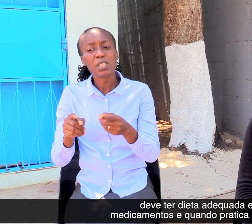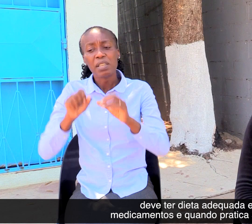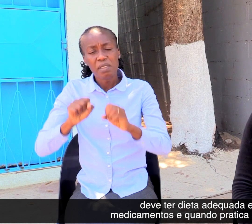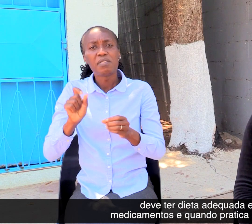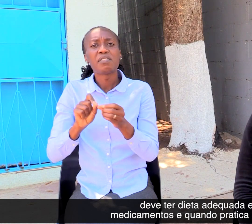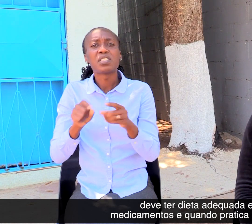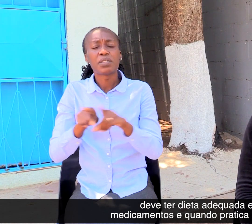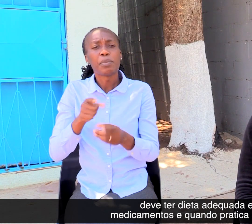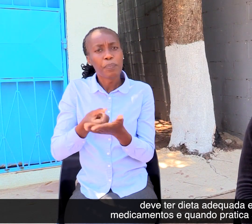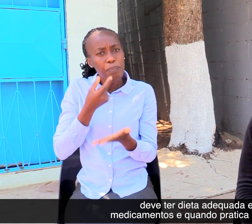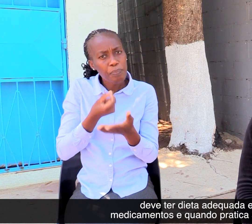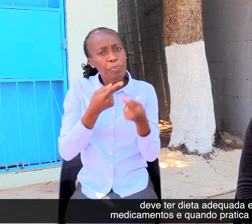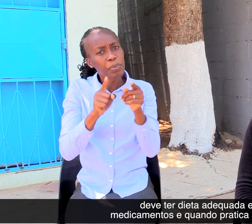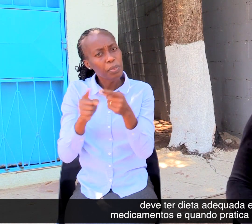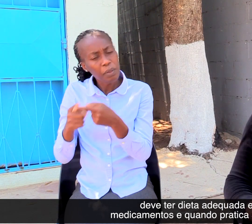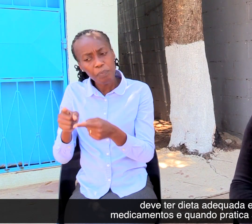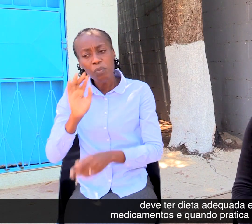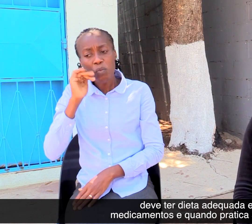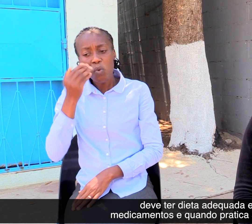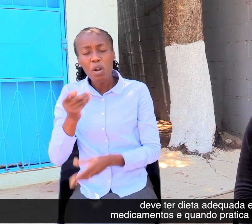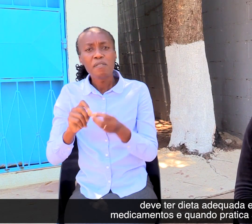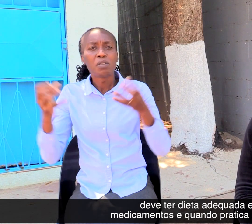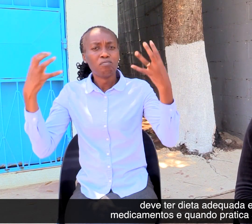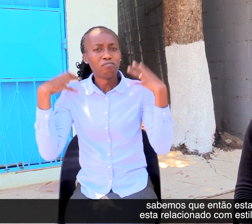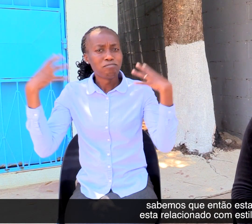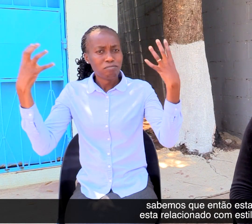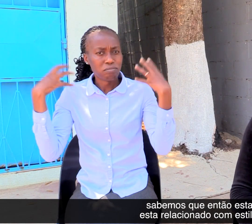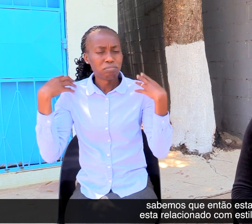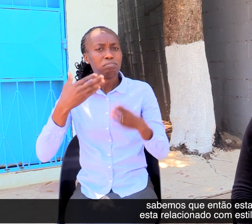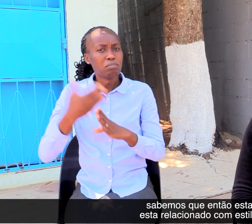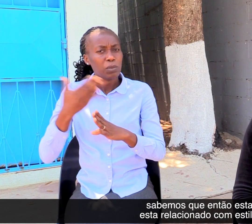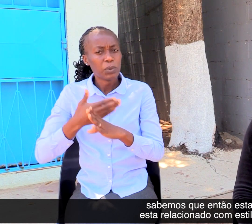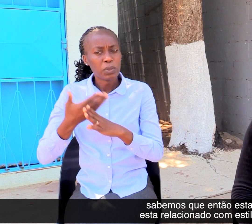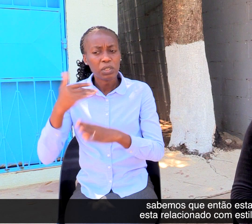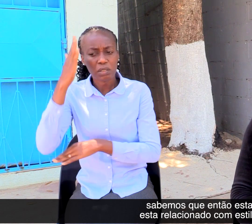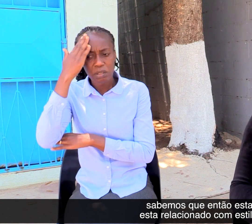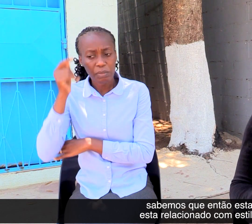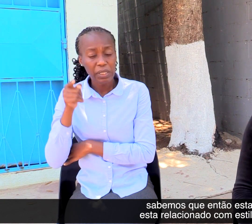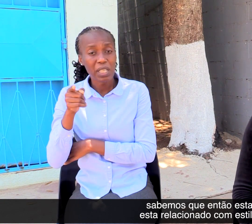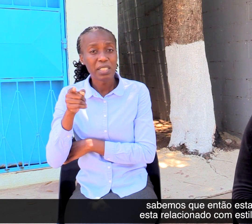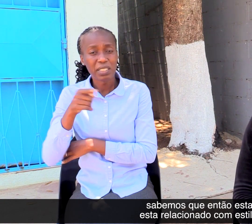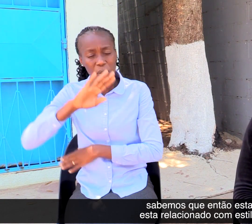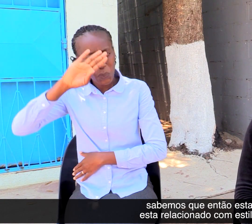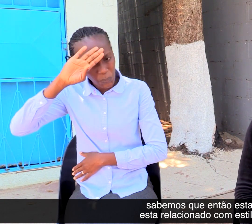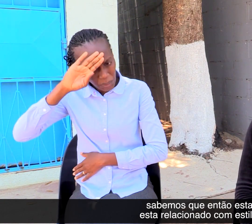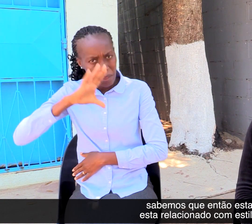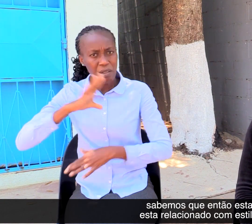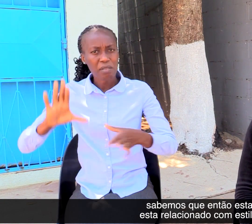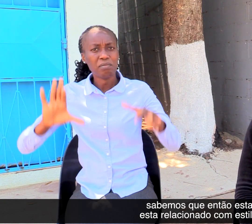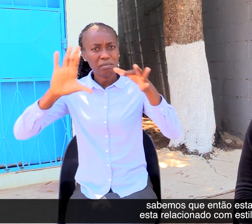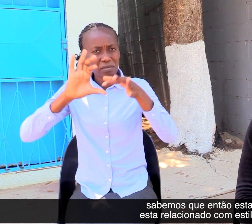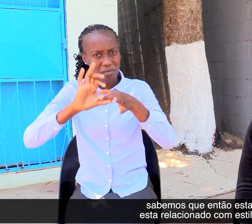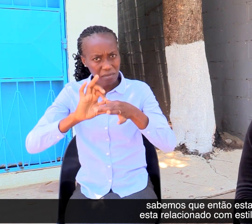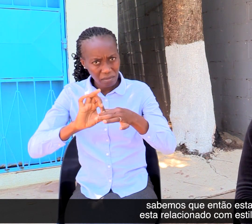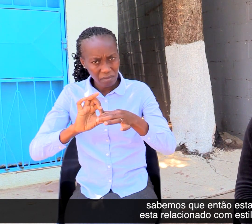medicamentos. Quando pratica atividade física, sabemos que essa doença está relacionada diretamente com o